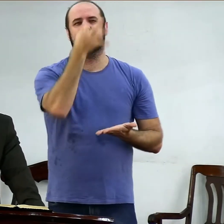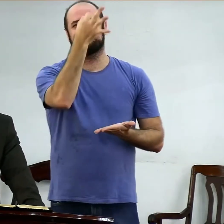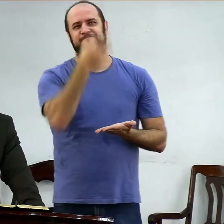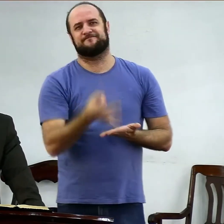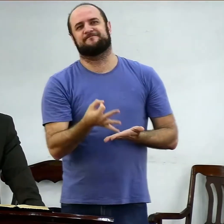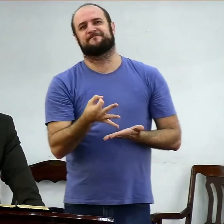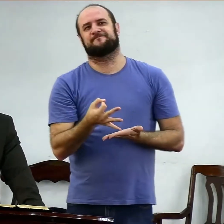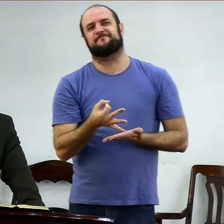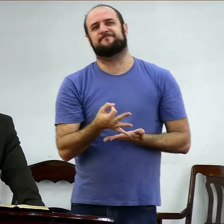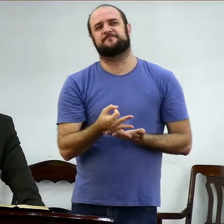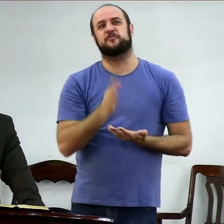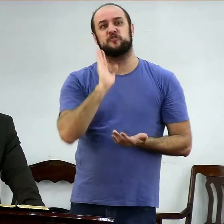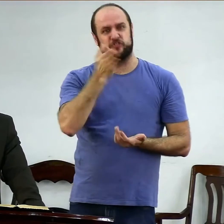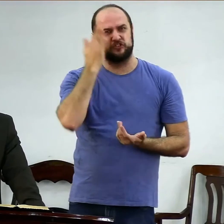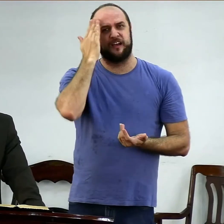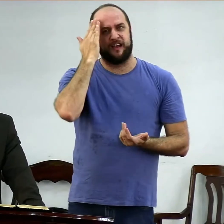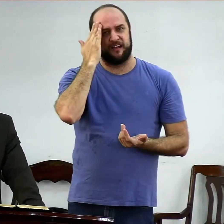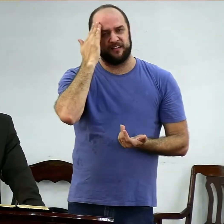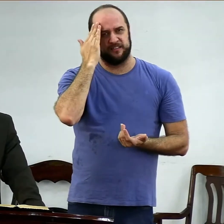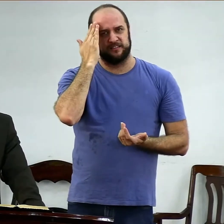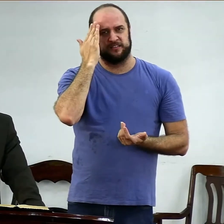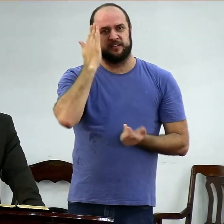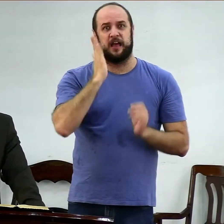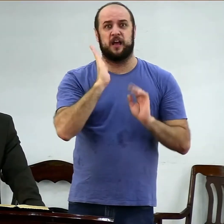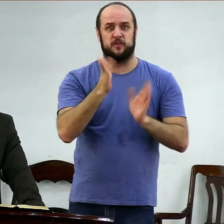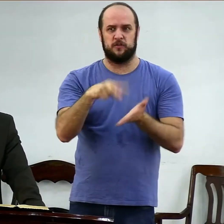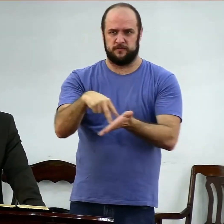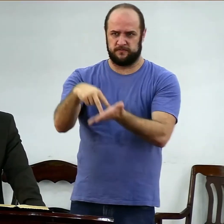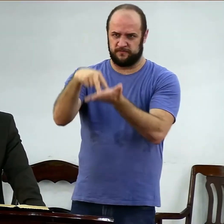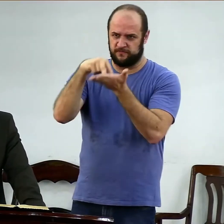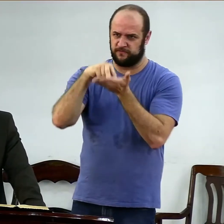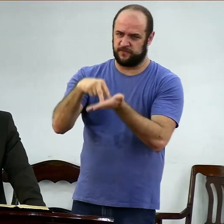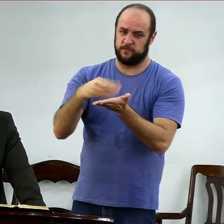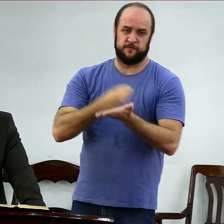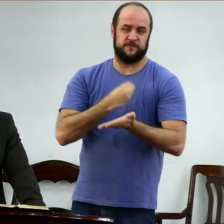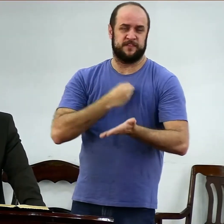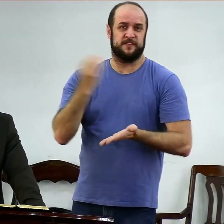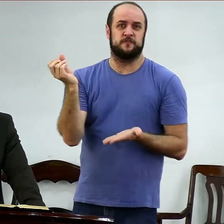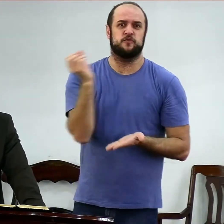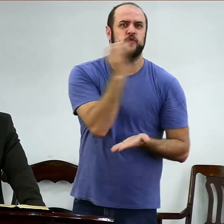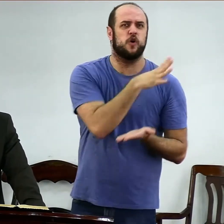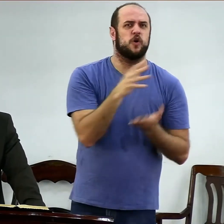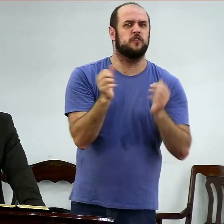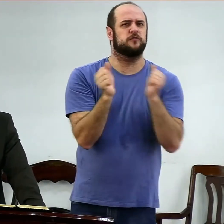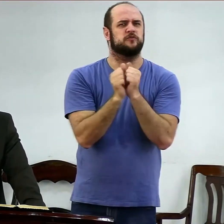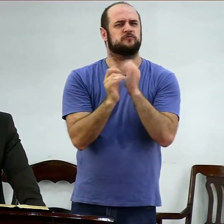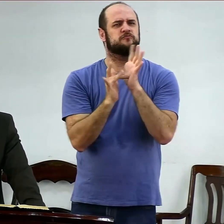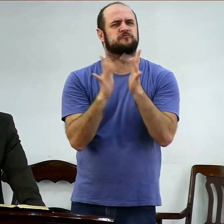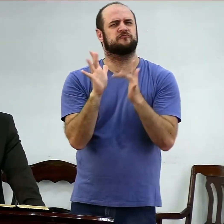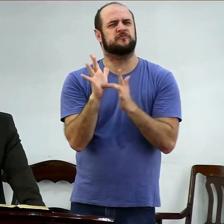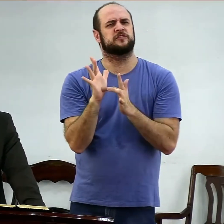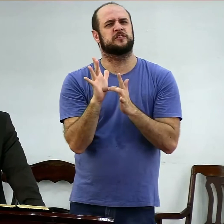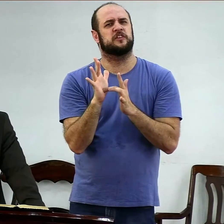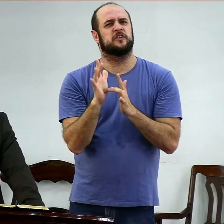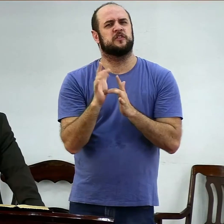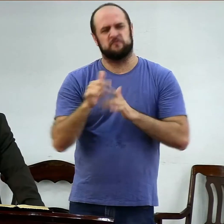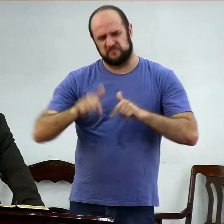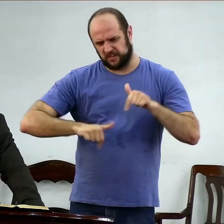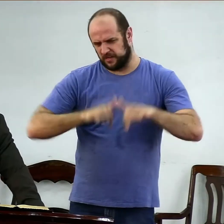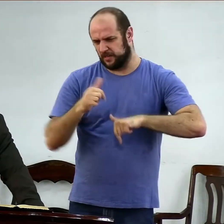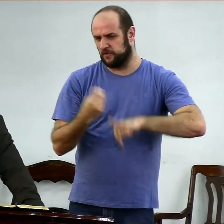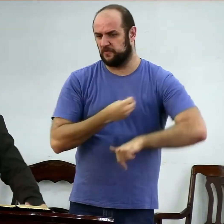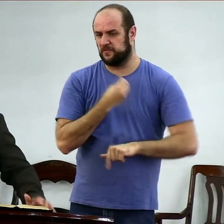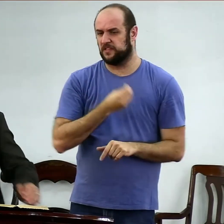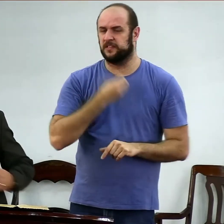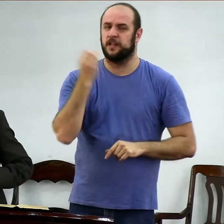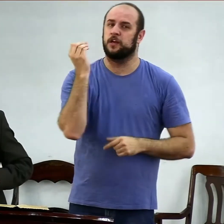luz, ter colocado você agora numa nova vida com Ele, dando nessa nova vida